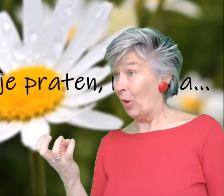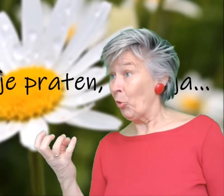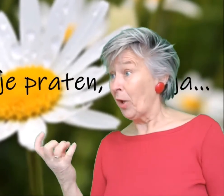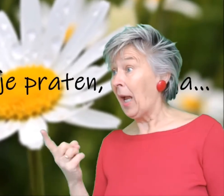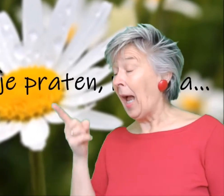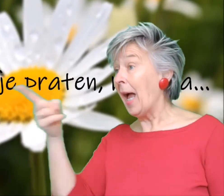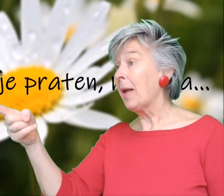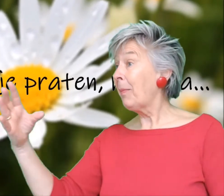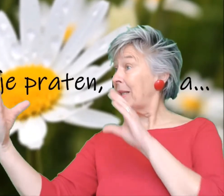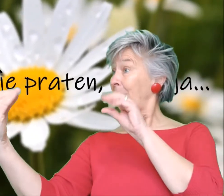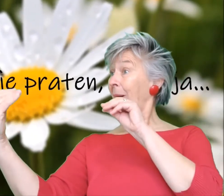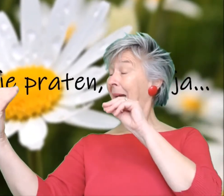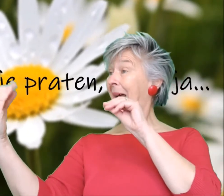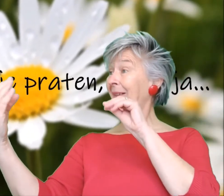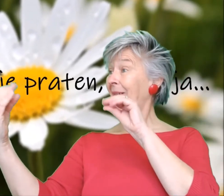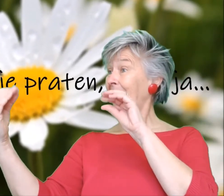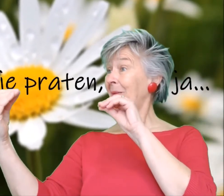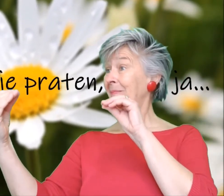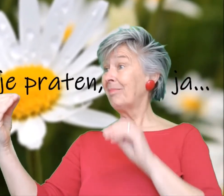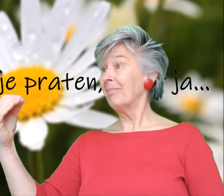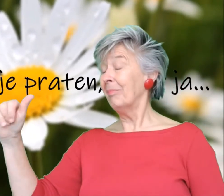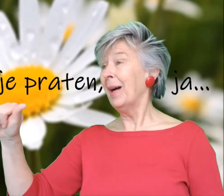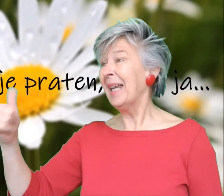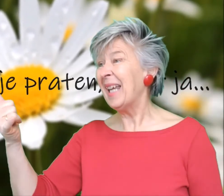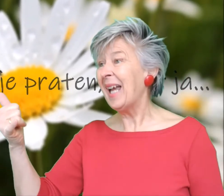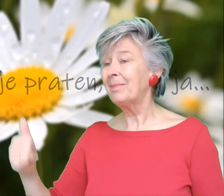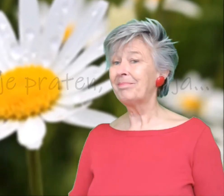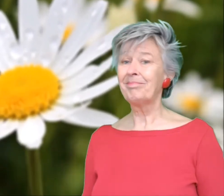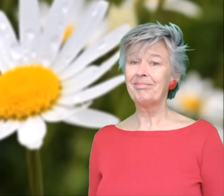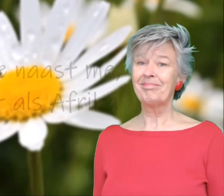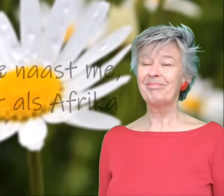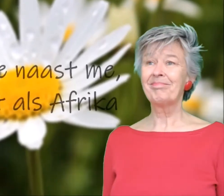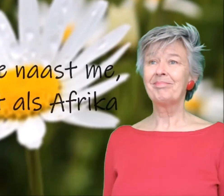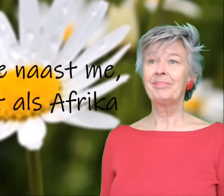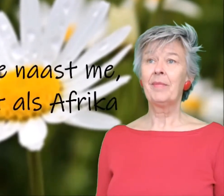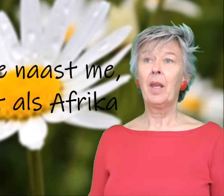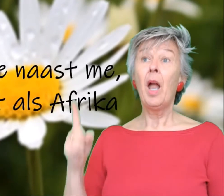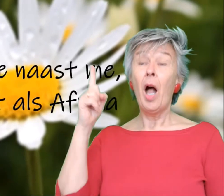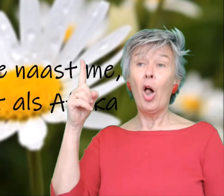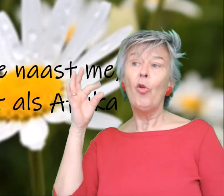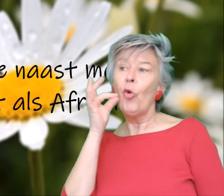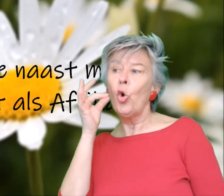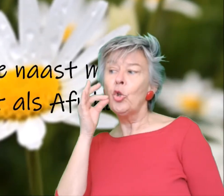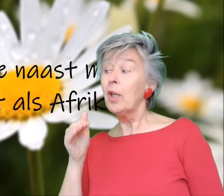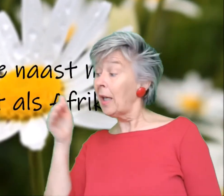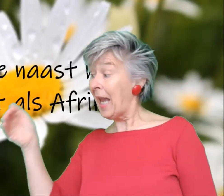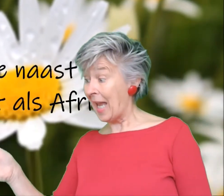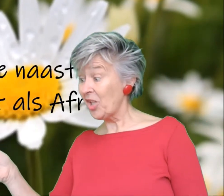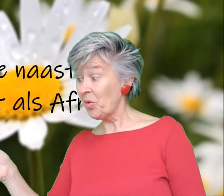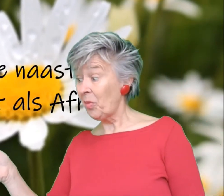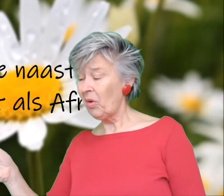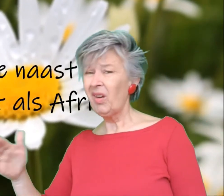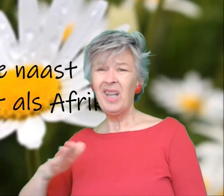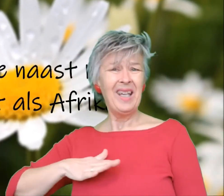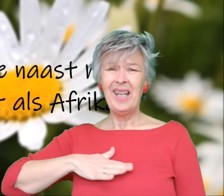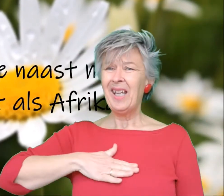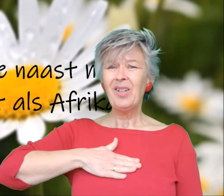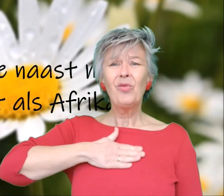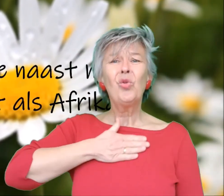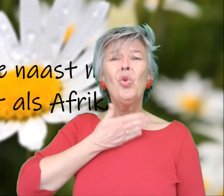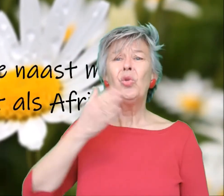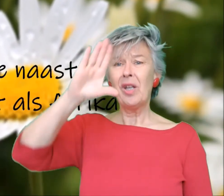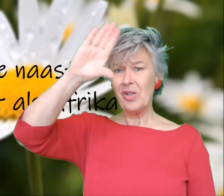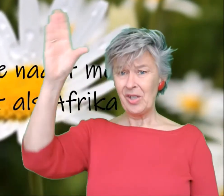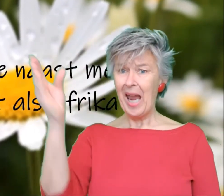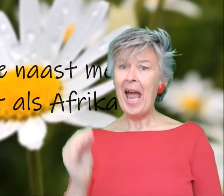Ik wil graag met je praten, maar ja, al woon je naast me.